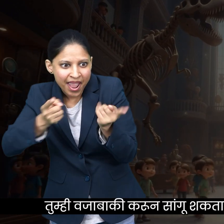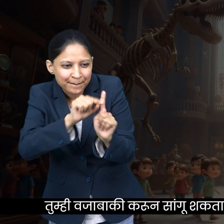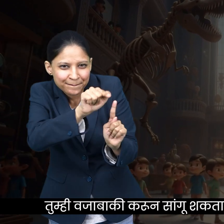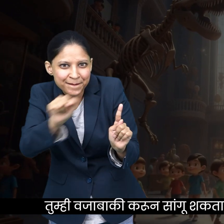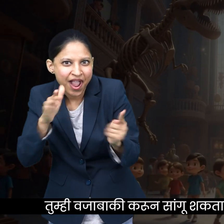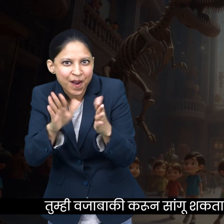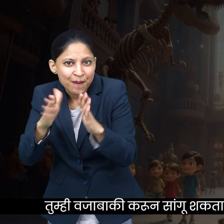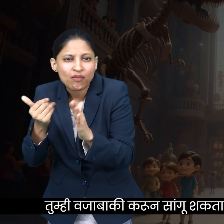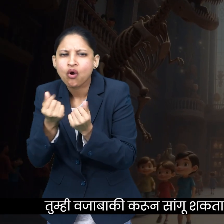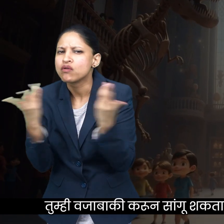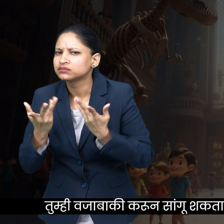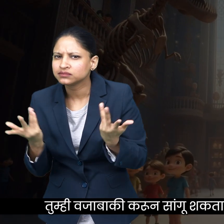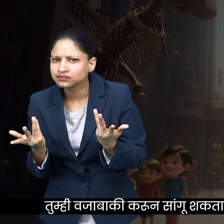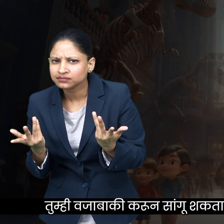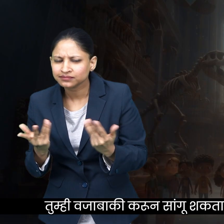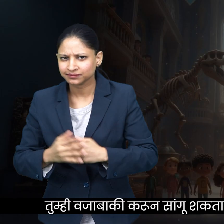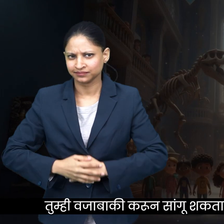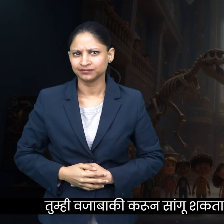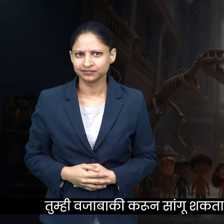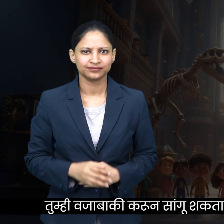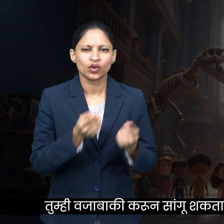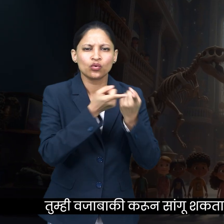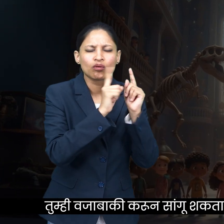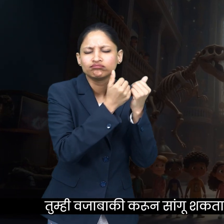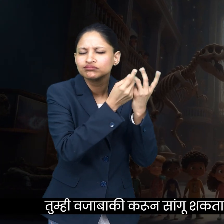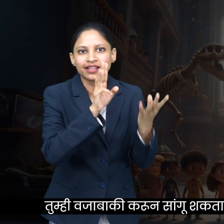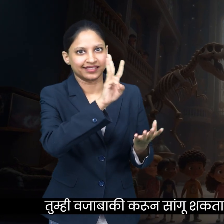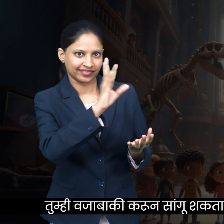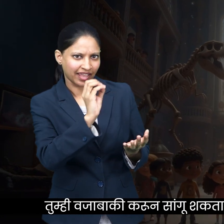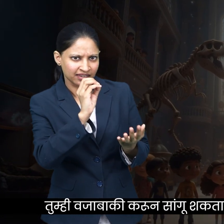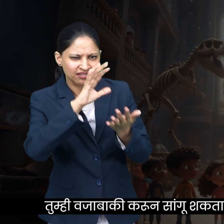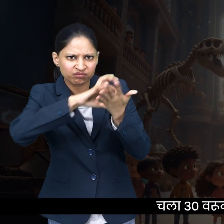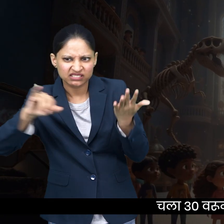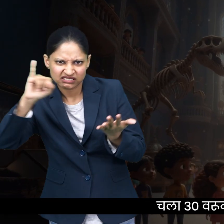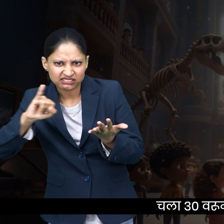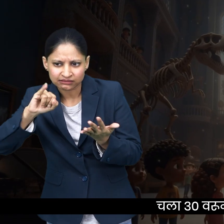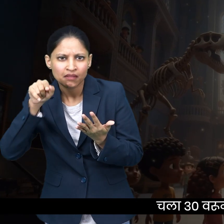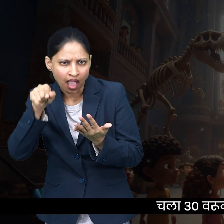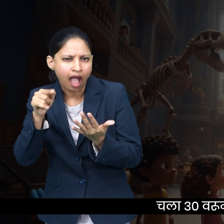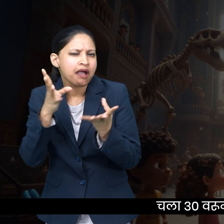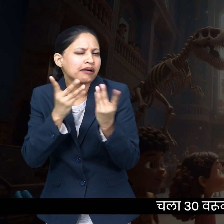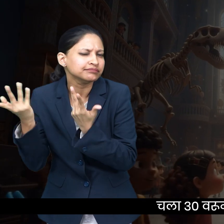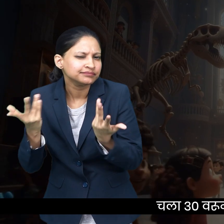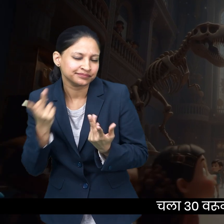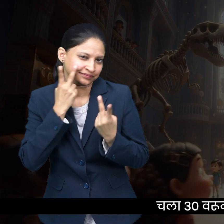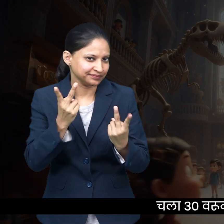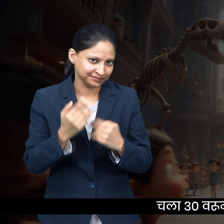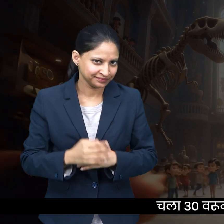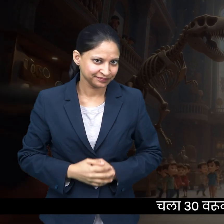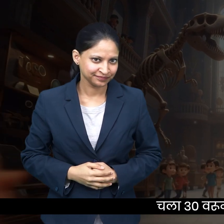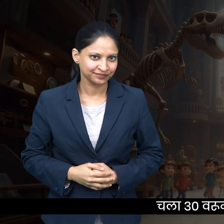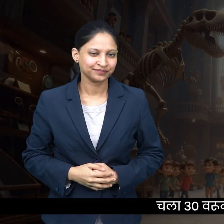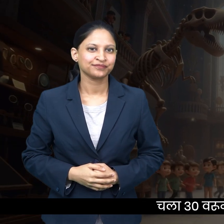वजाबाकी करून सांगू शकता का की किती खोल्या अजूनही उघड्या आहेत? चला 30 वरून 6